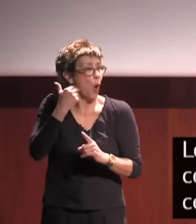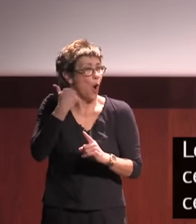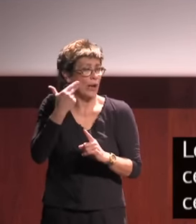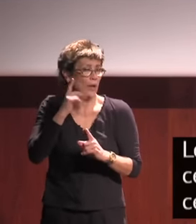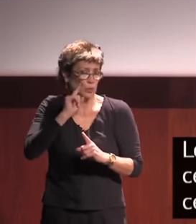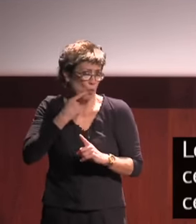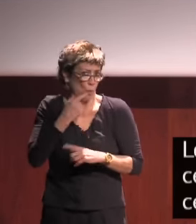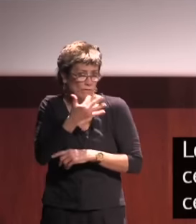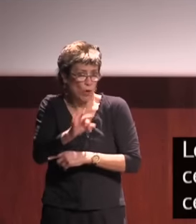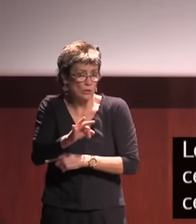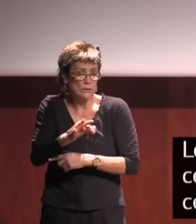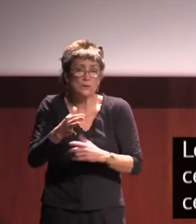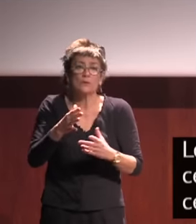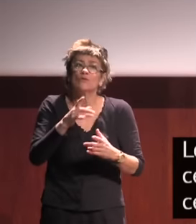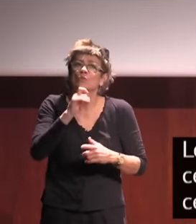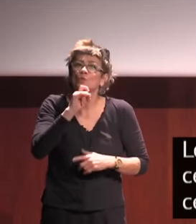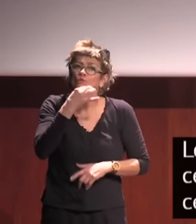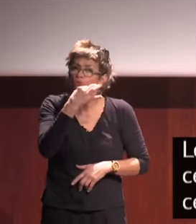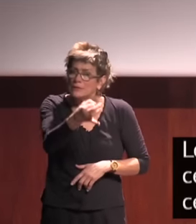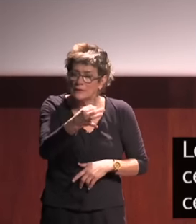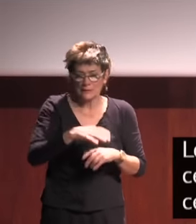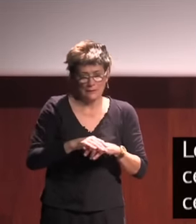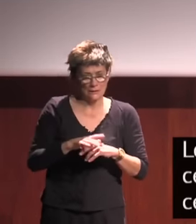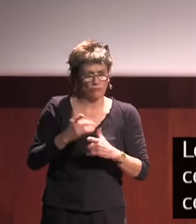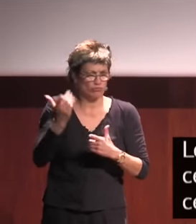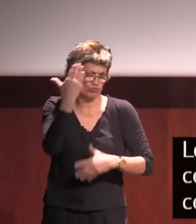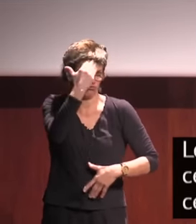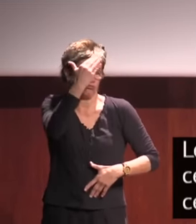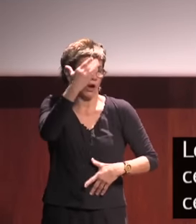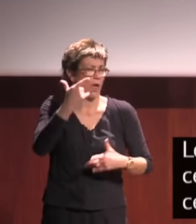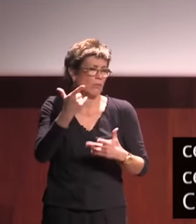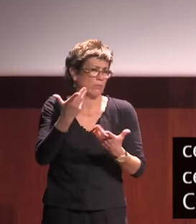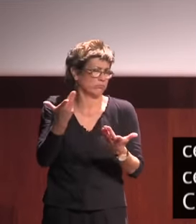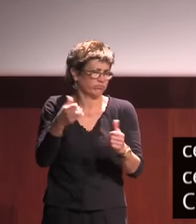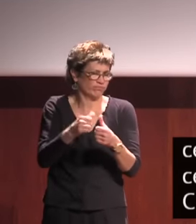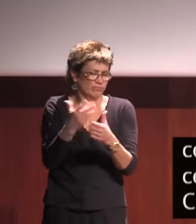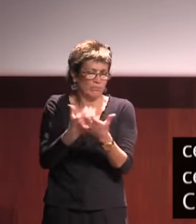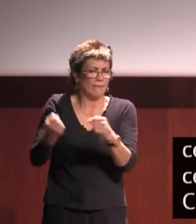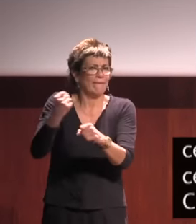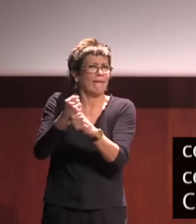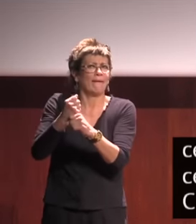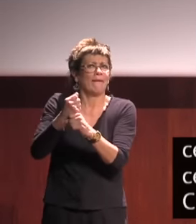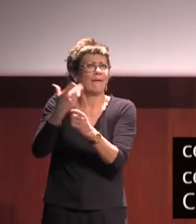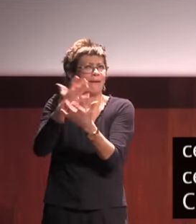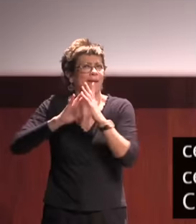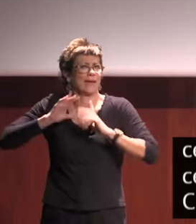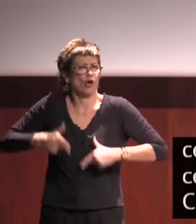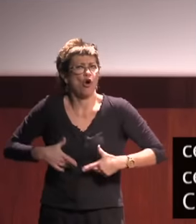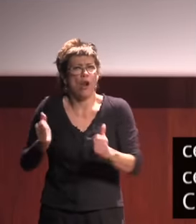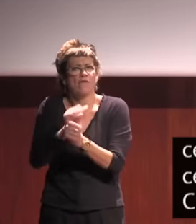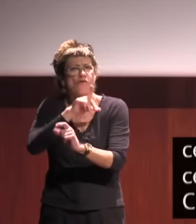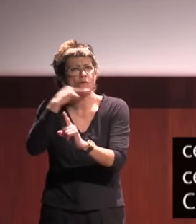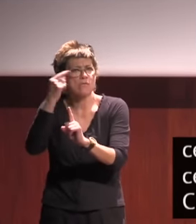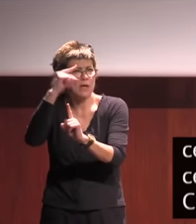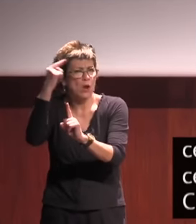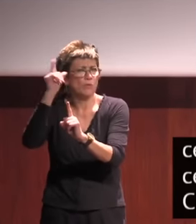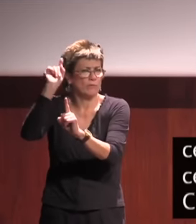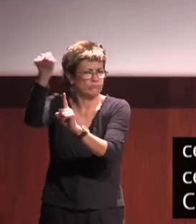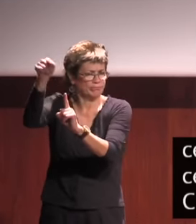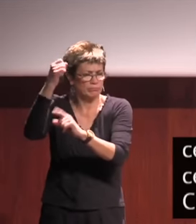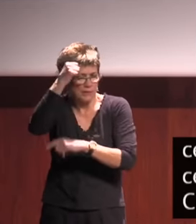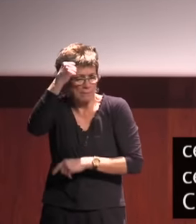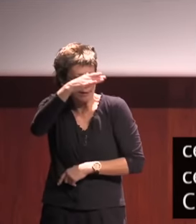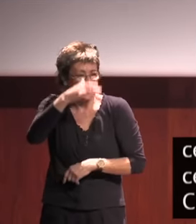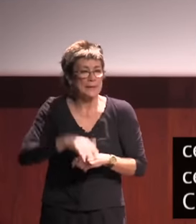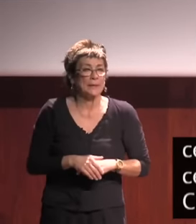un sourd français, comme je vous ai dit tout à l'heure, célèbre pour avoir fondé avec Thomas Gallaudet une école aux États-Unis.